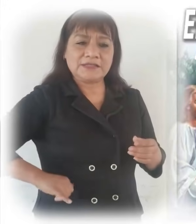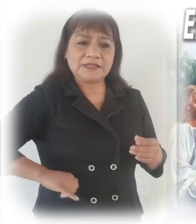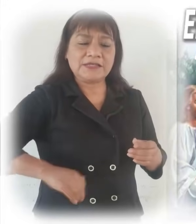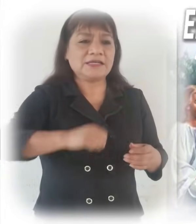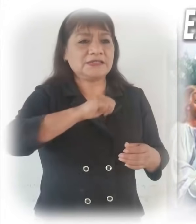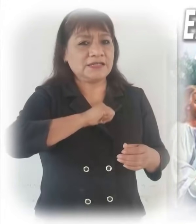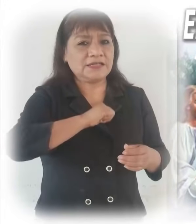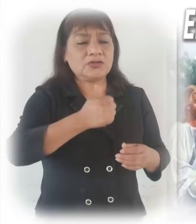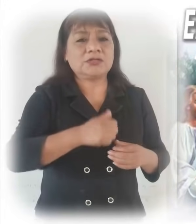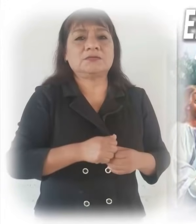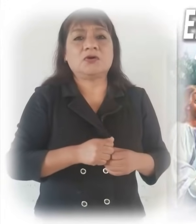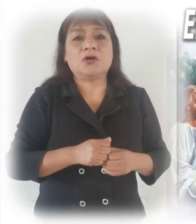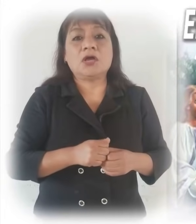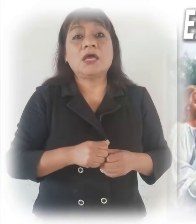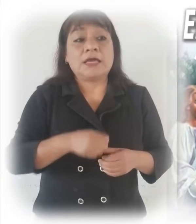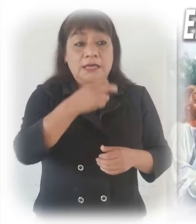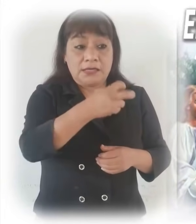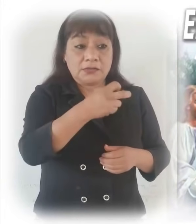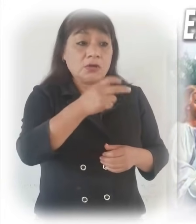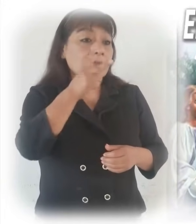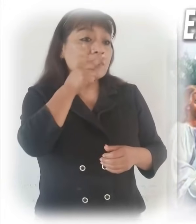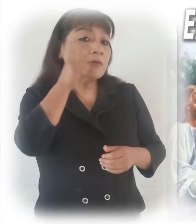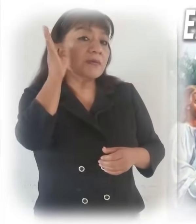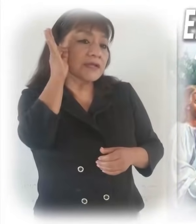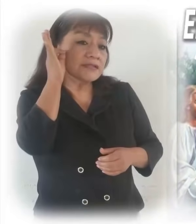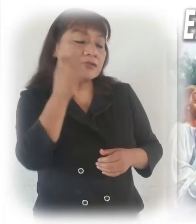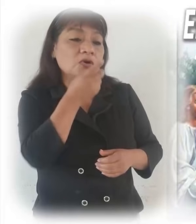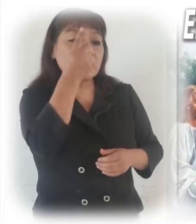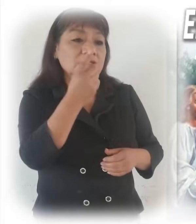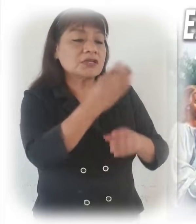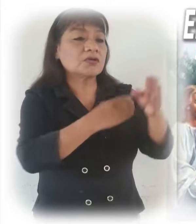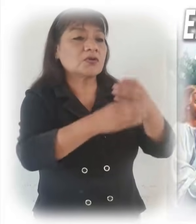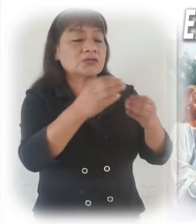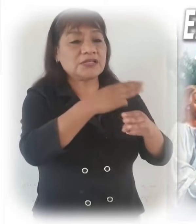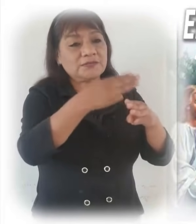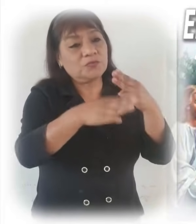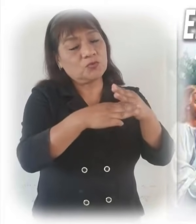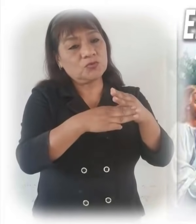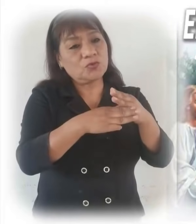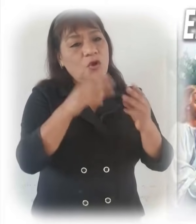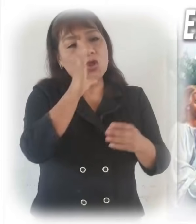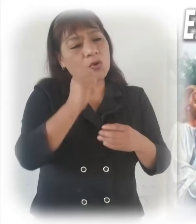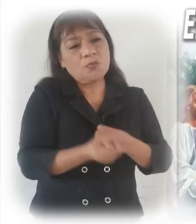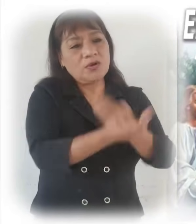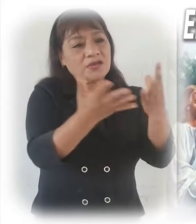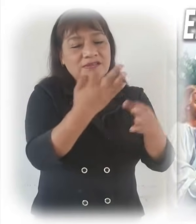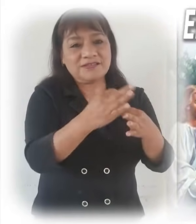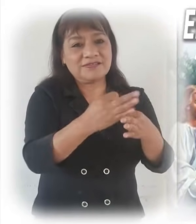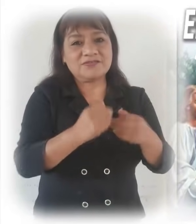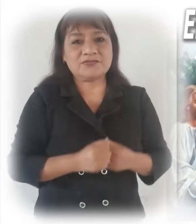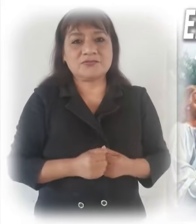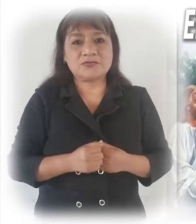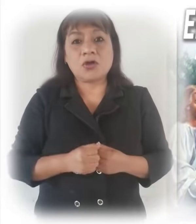egoísmo, que el Papa Francisco ha llamado mundanidad, que no pueden producir